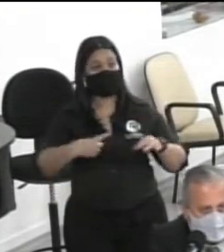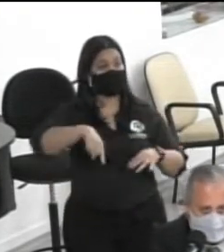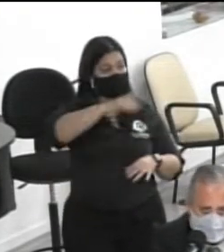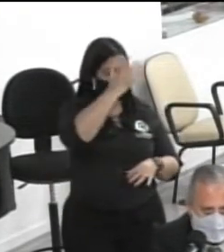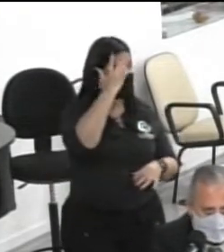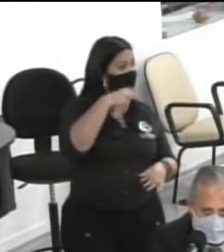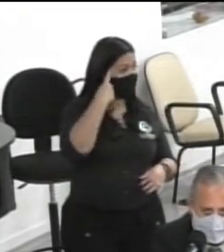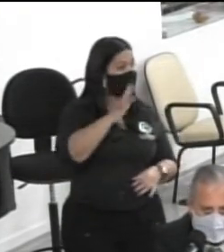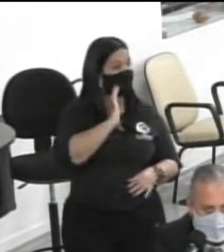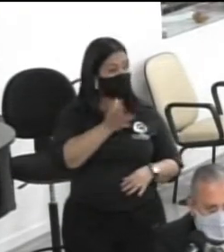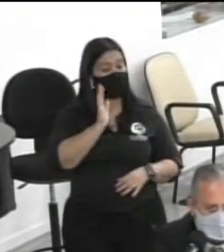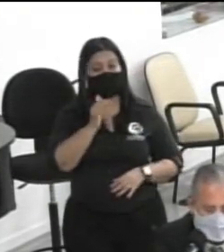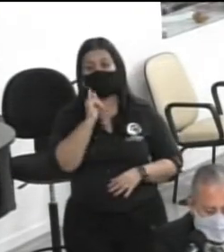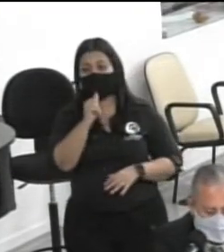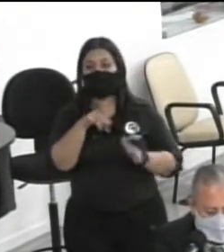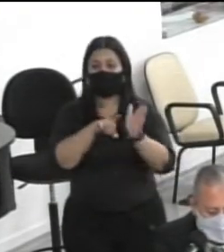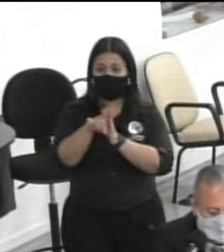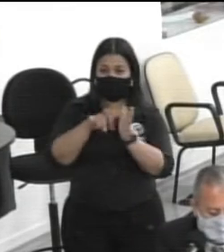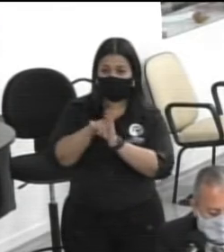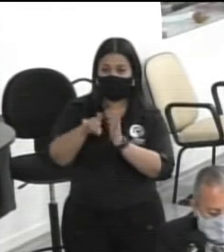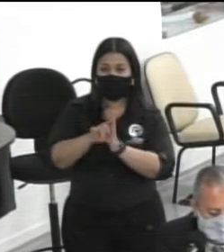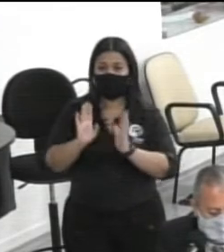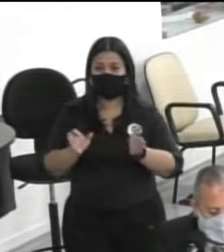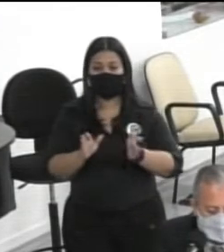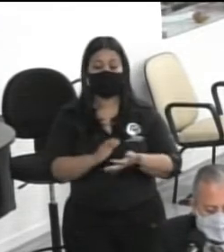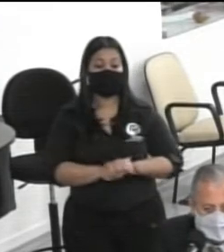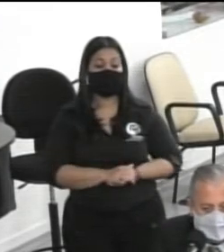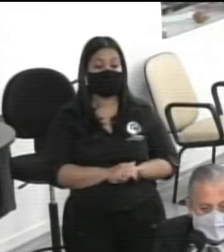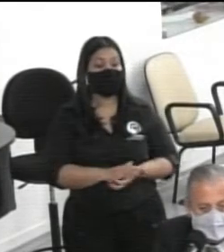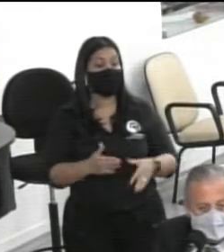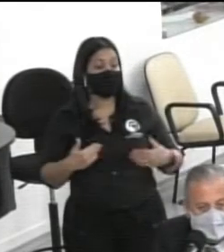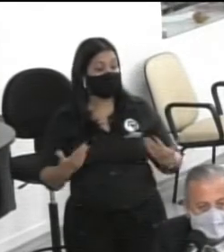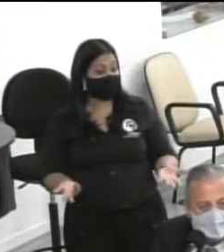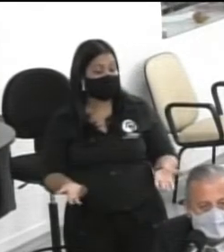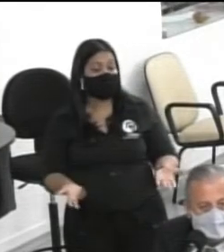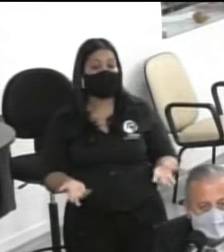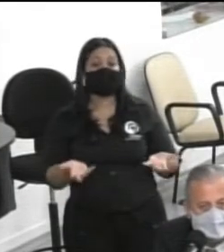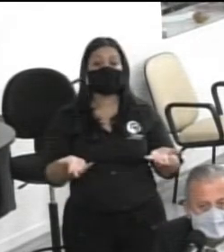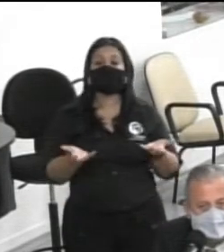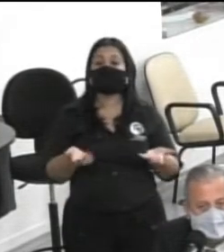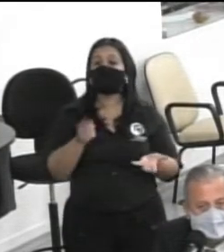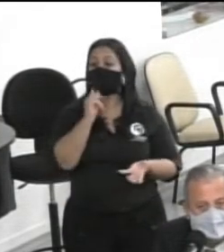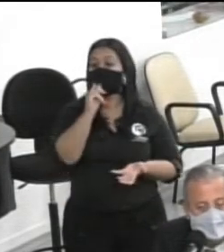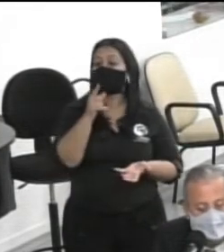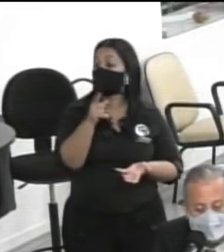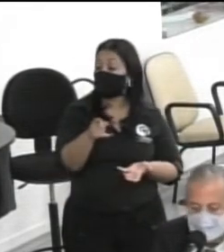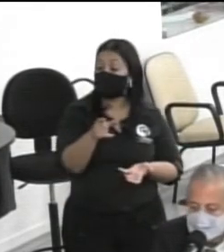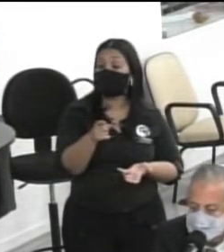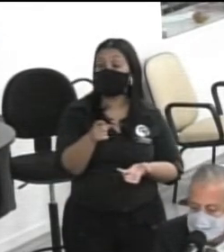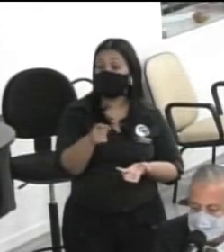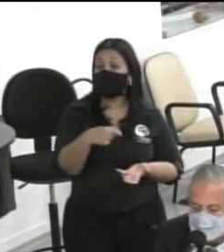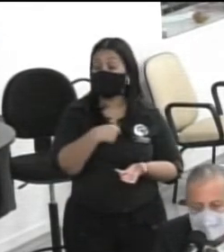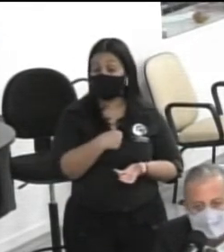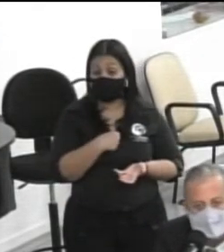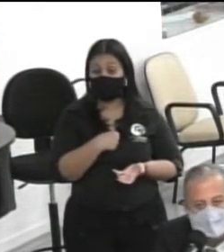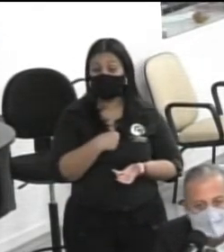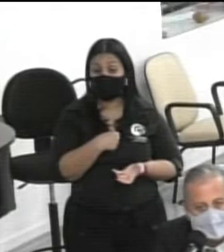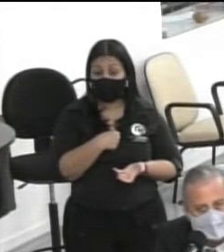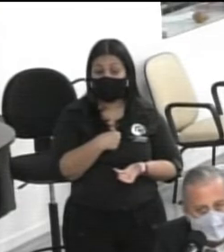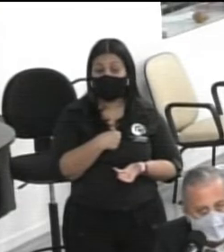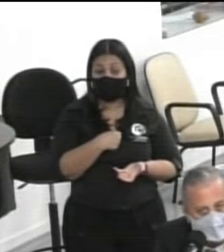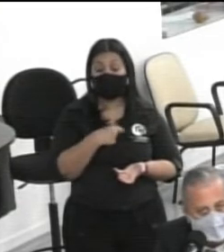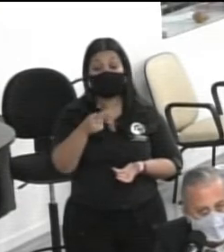já te questionaram, né? Mas eu queria aqui só te dizer para você que eu quero que você tenha muita